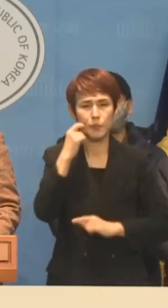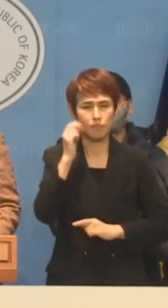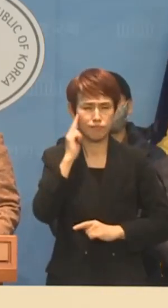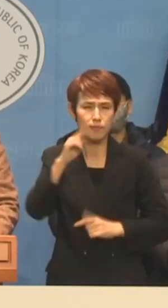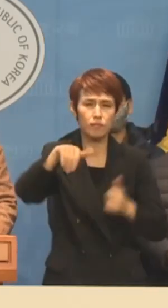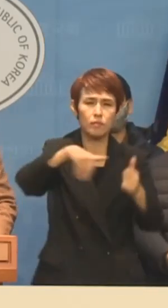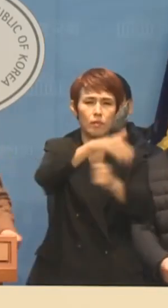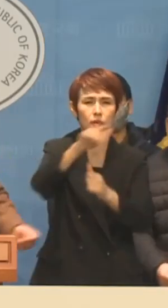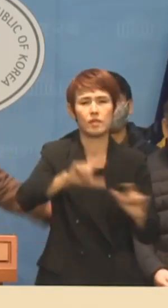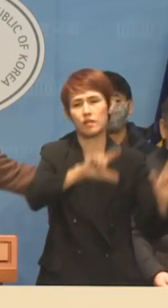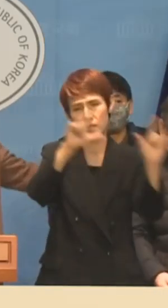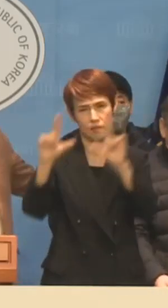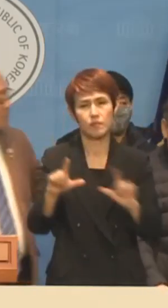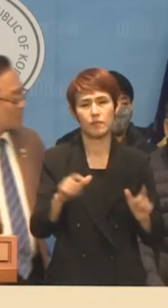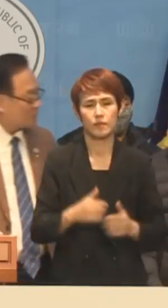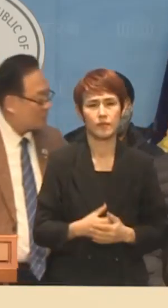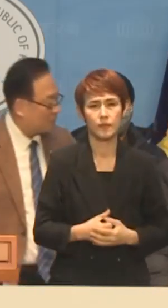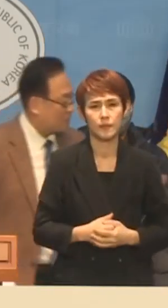살아남아야만 했습니다.